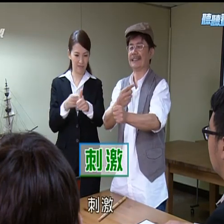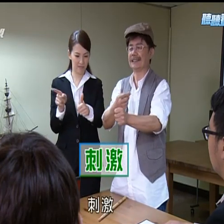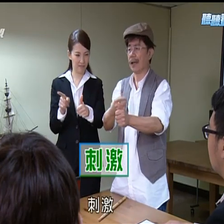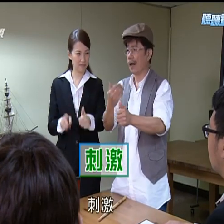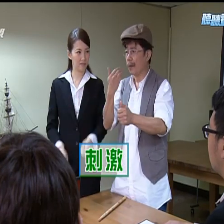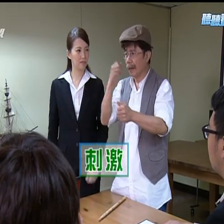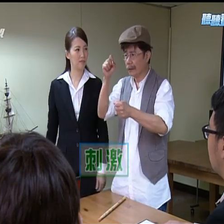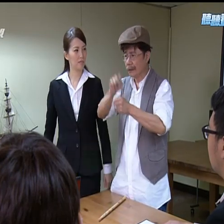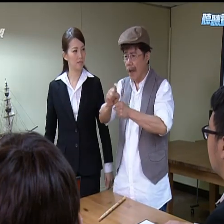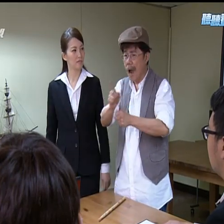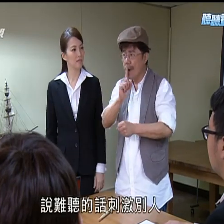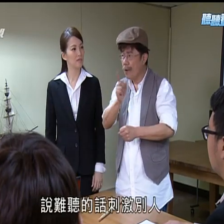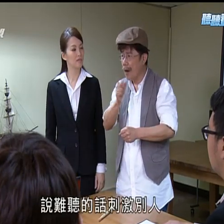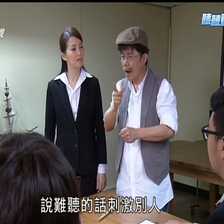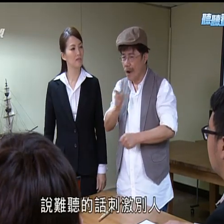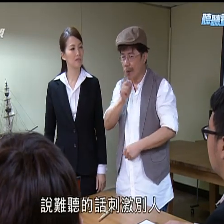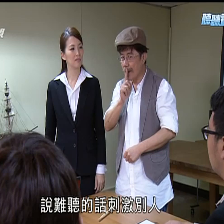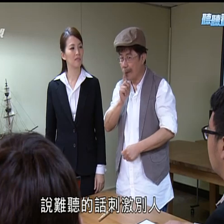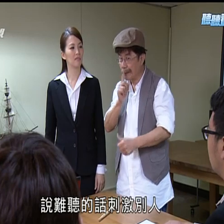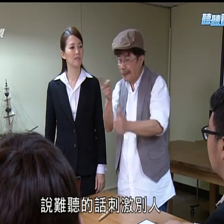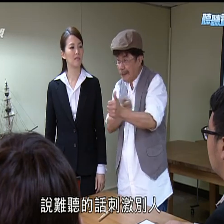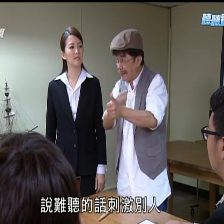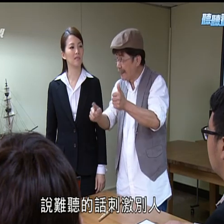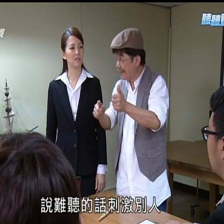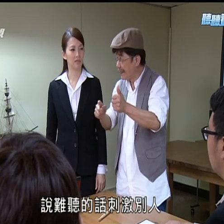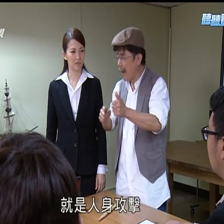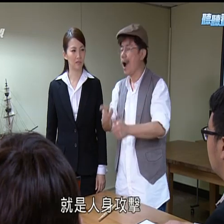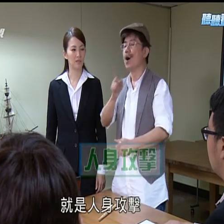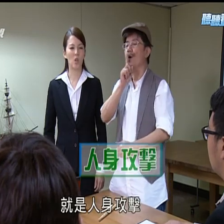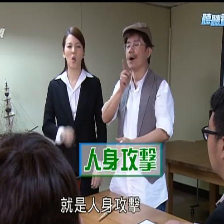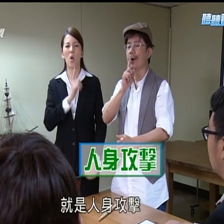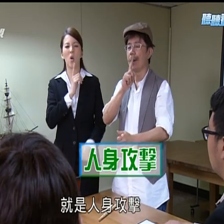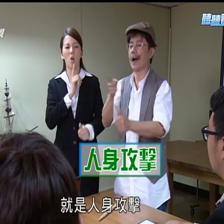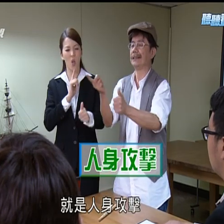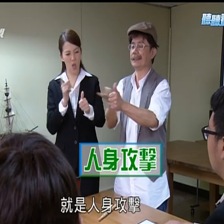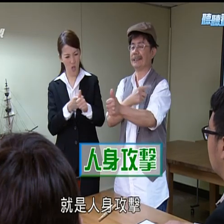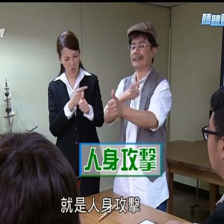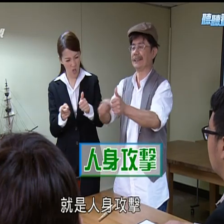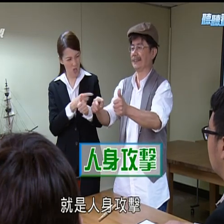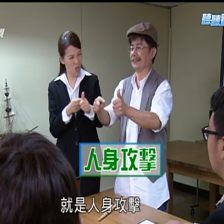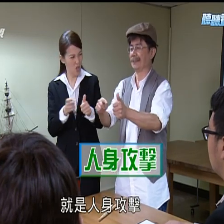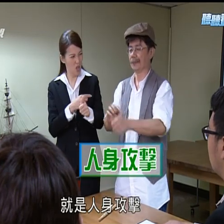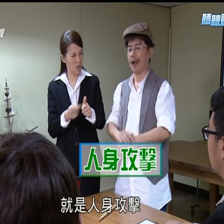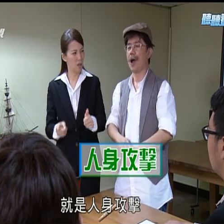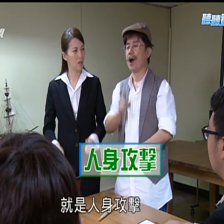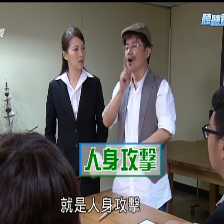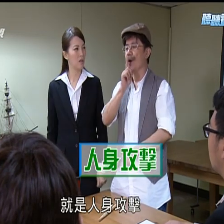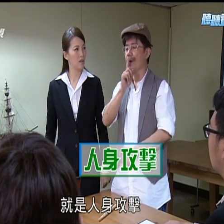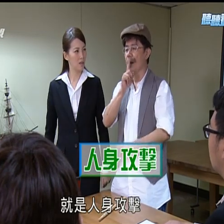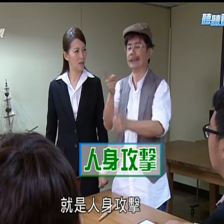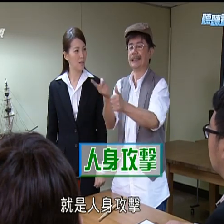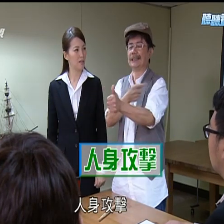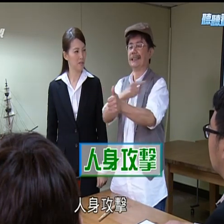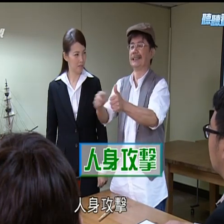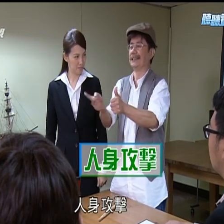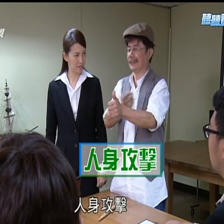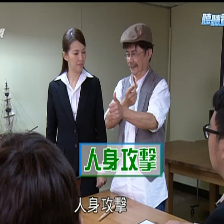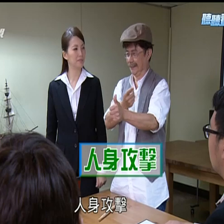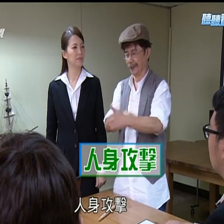激。 说难听的话刺激别人就是人身攻击。 人身攻击。 人身攻